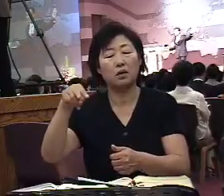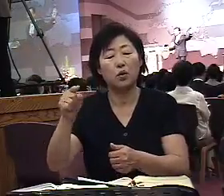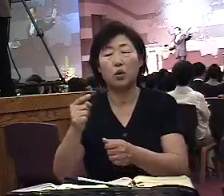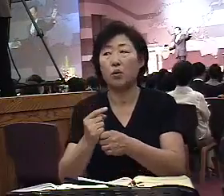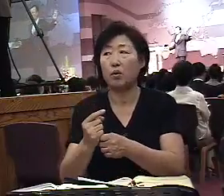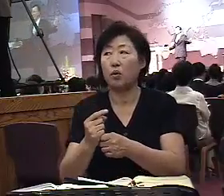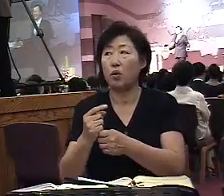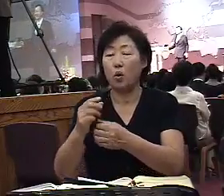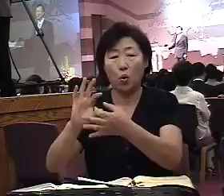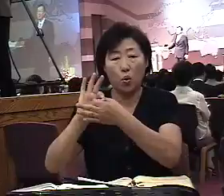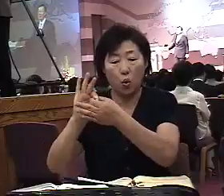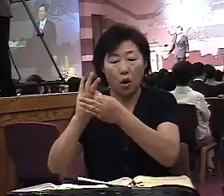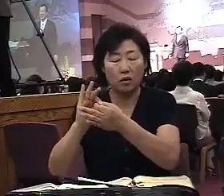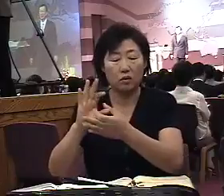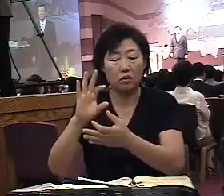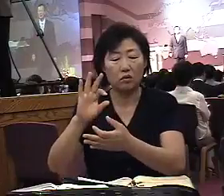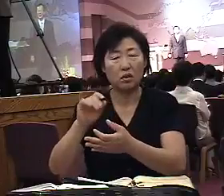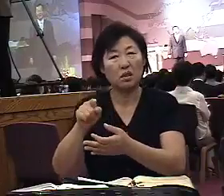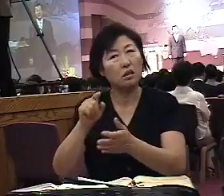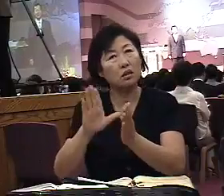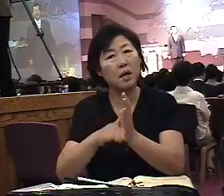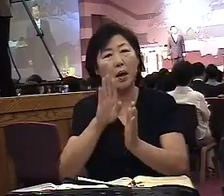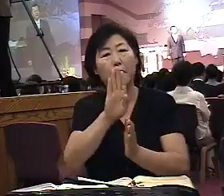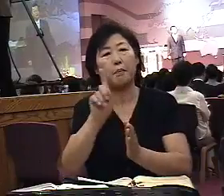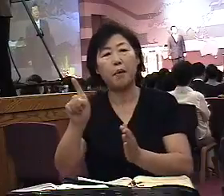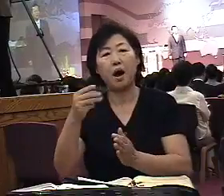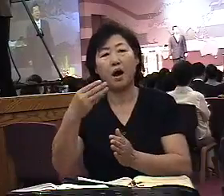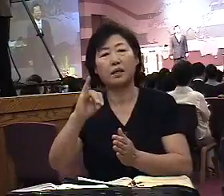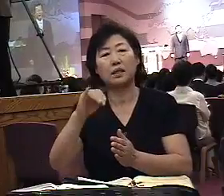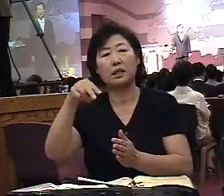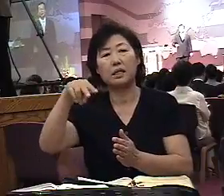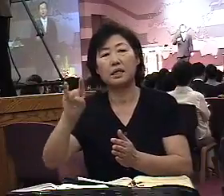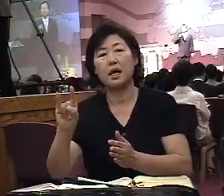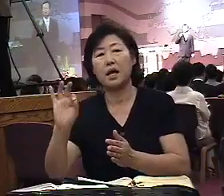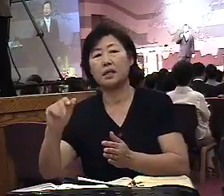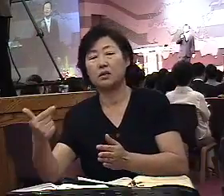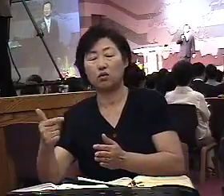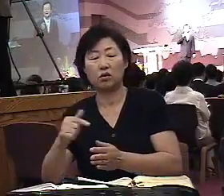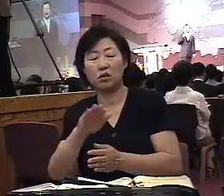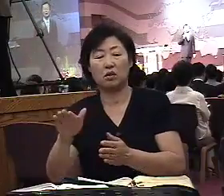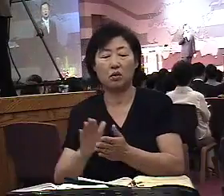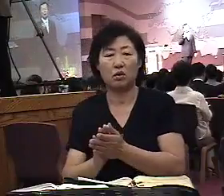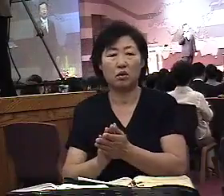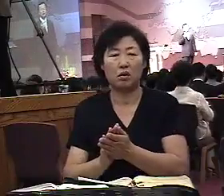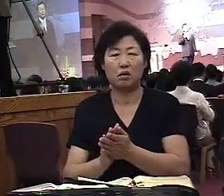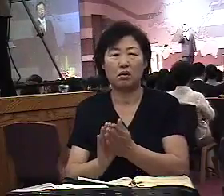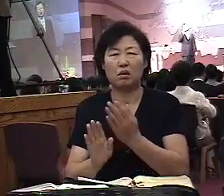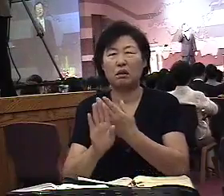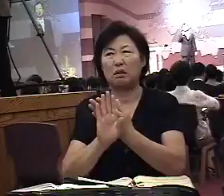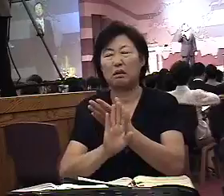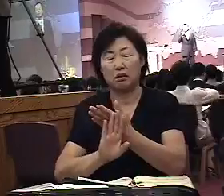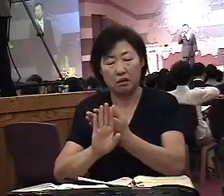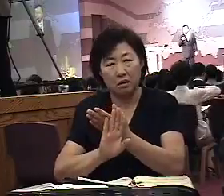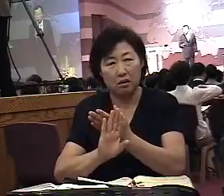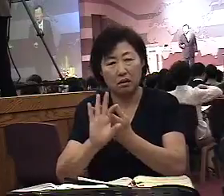아니라 소위 그 당시 바리새인들이 가리키며 또한 율법주의자들이 강조하고